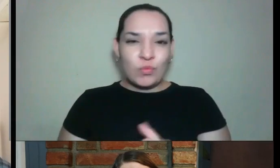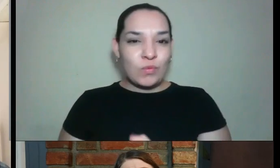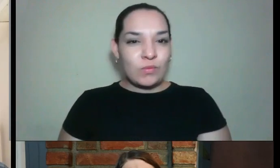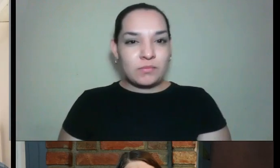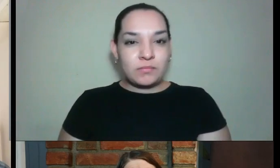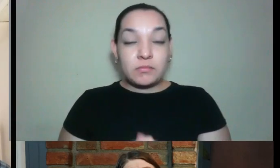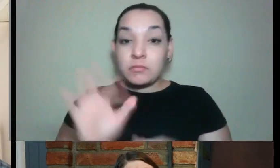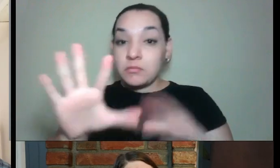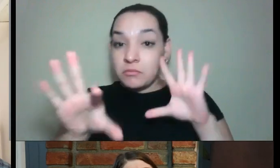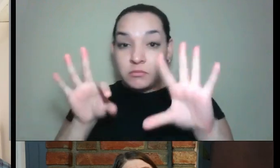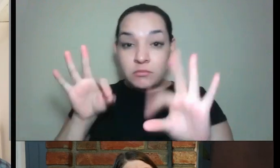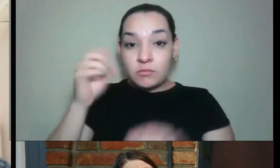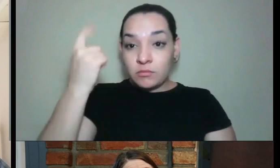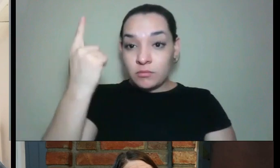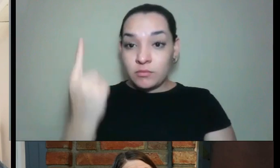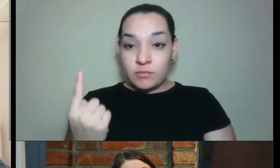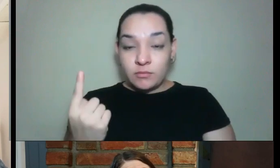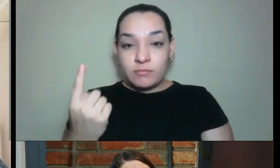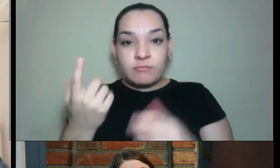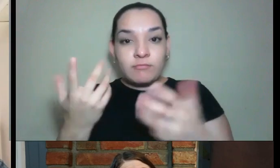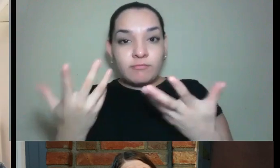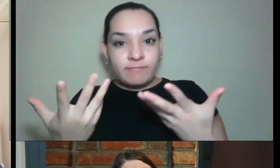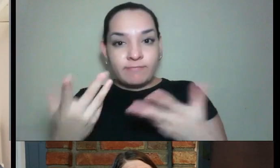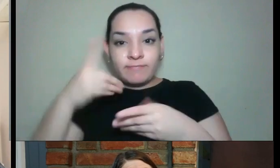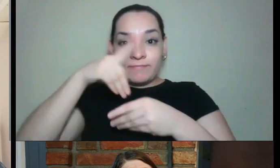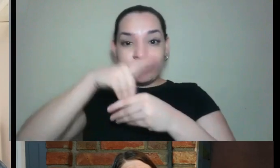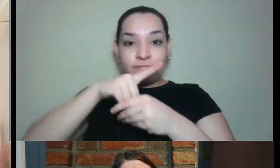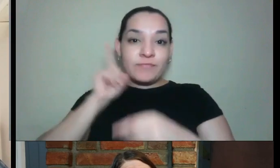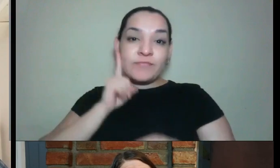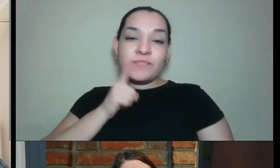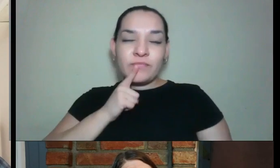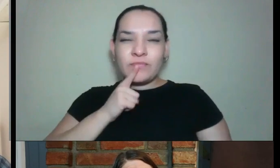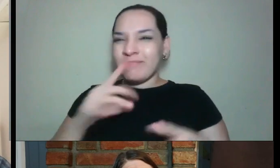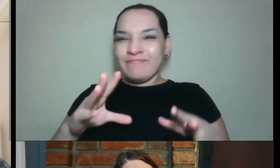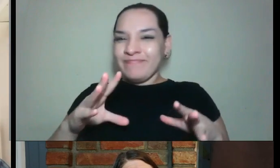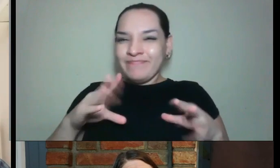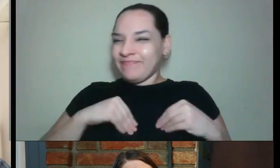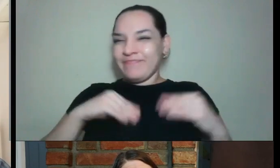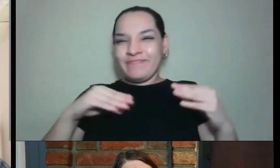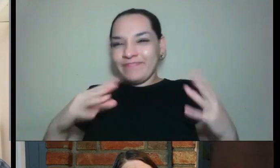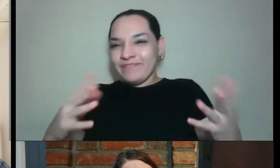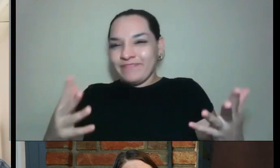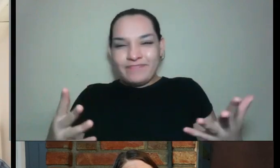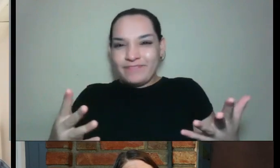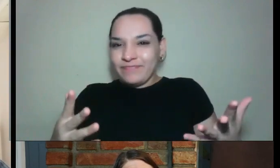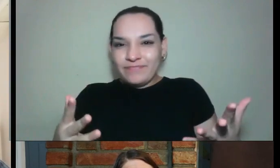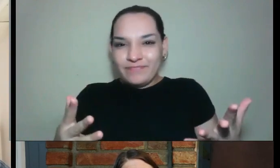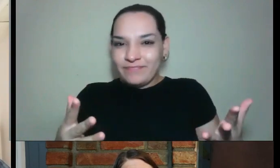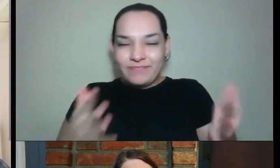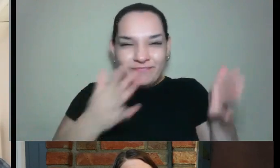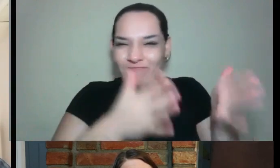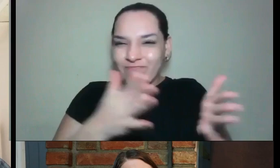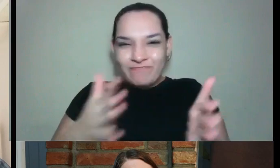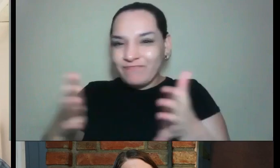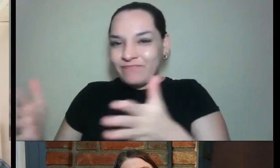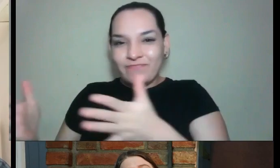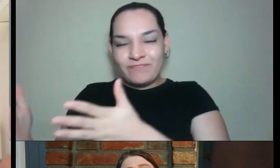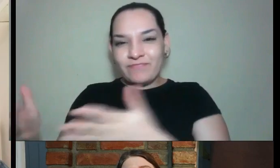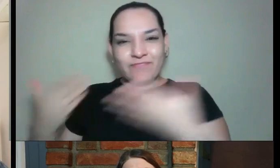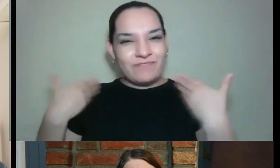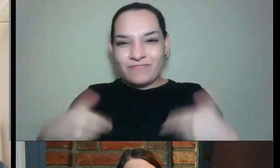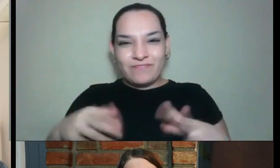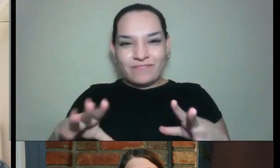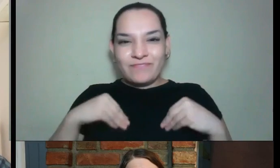Hay de todo. Hay personas que todavía no han podido tener un